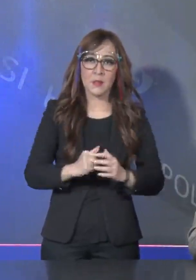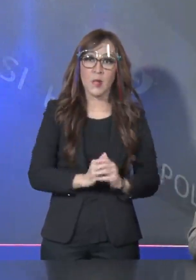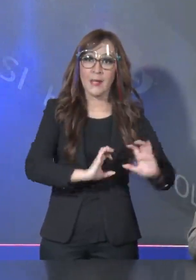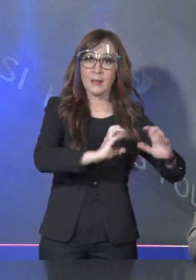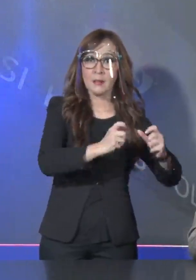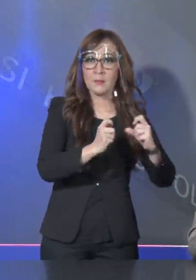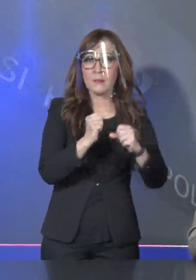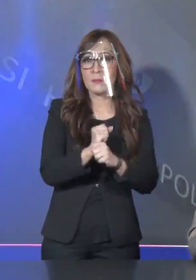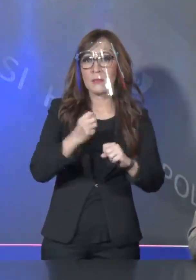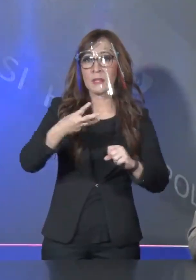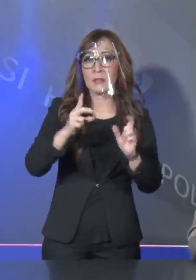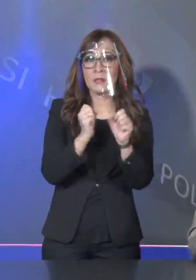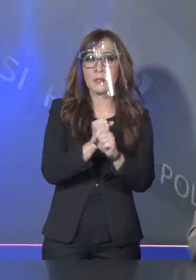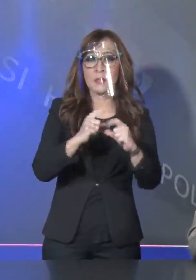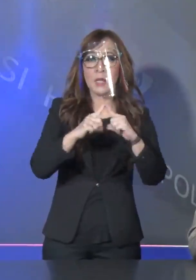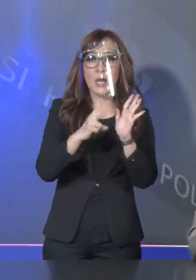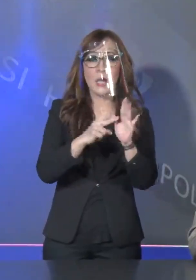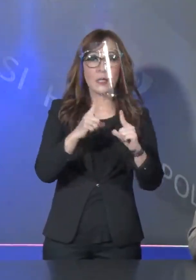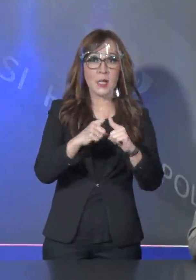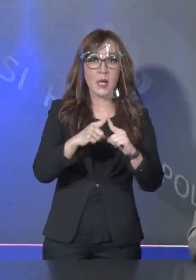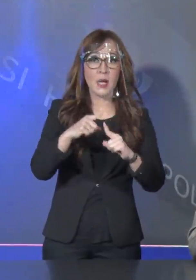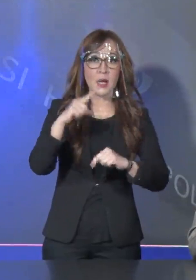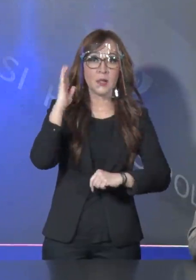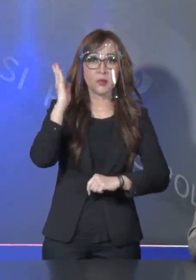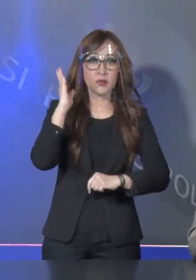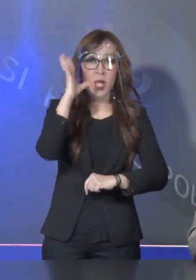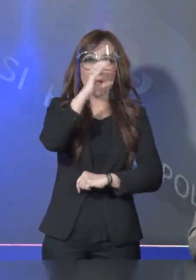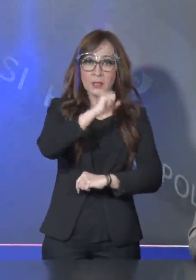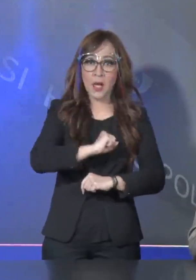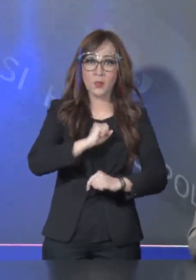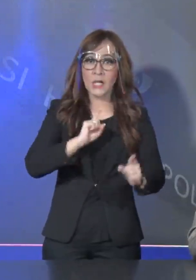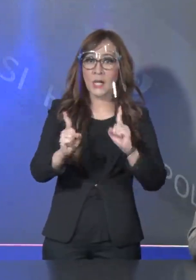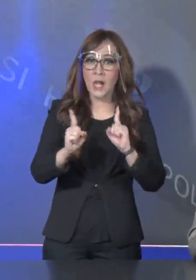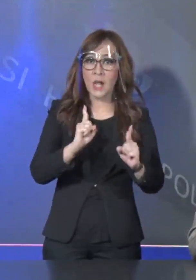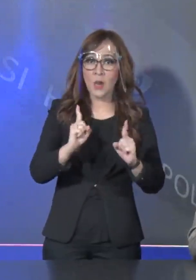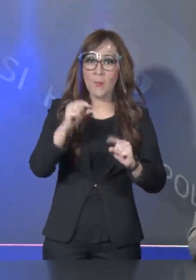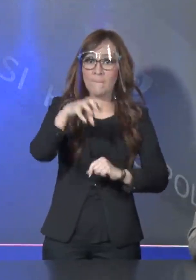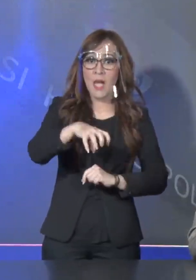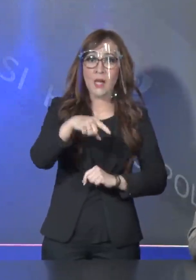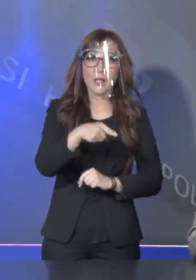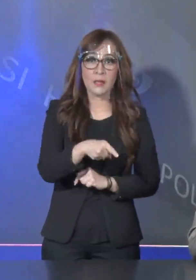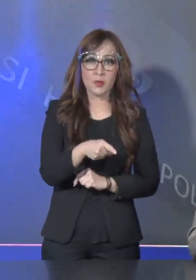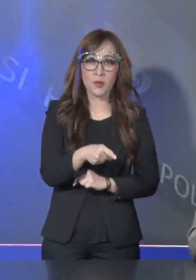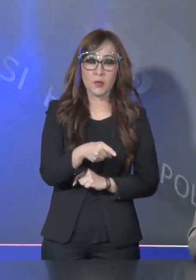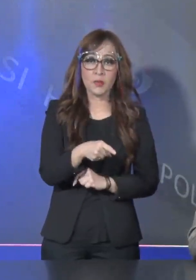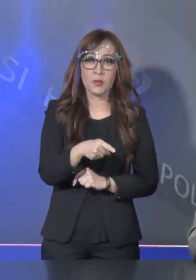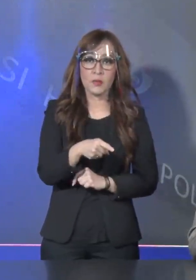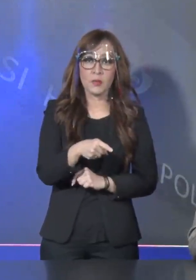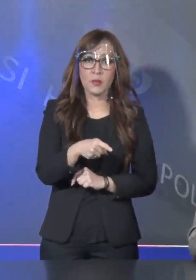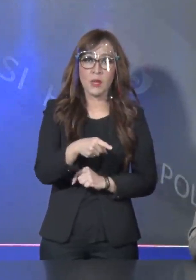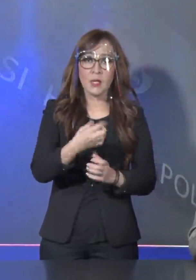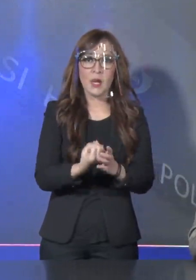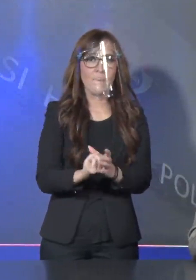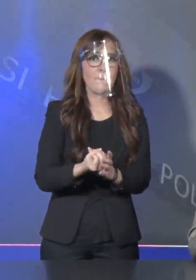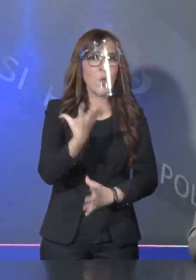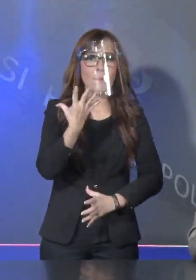Gegana, dapat dipastikan bahwa benda tersebut merupakan bom palsu.